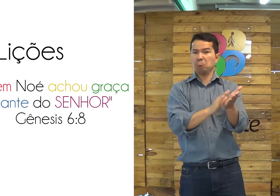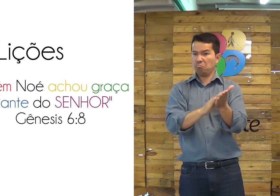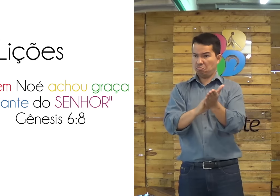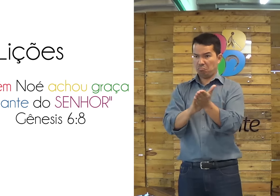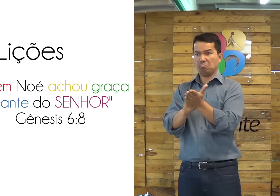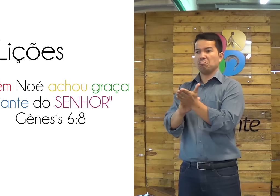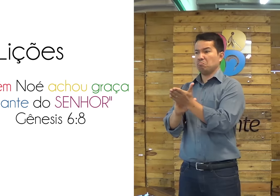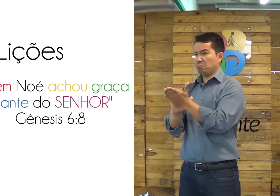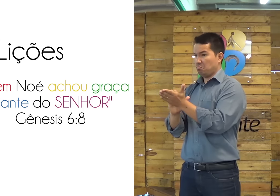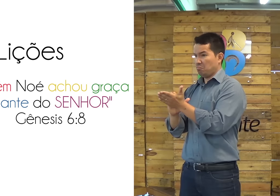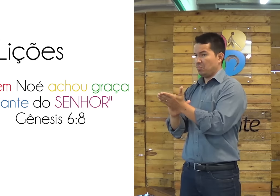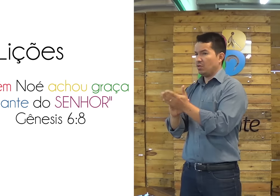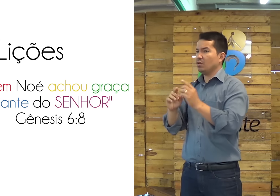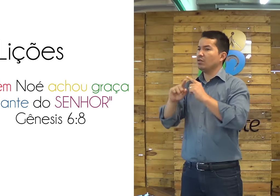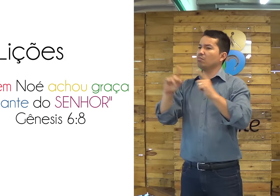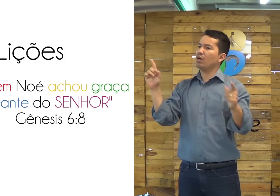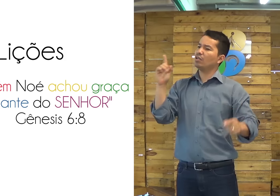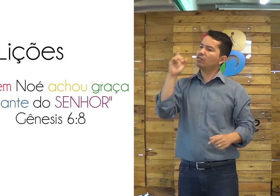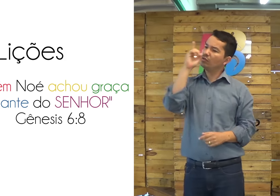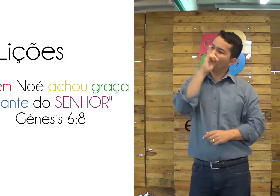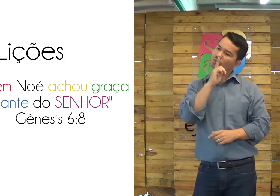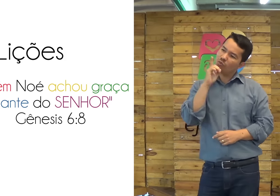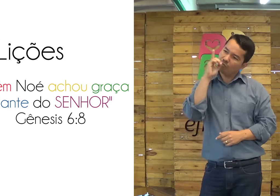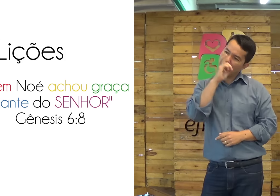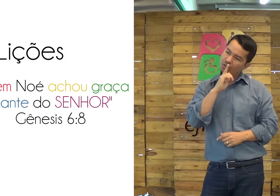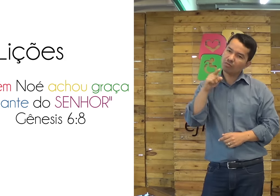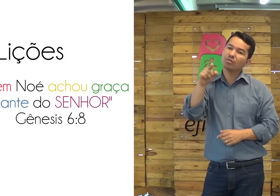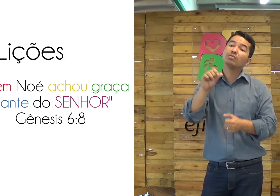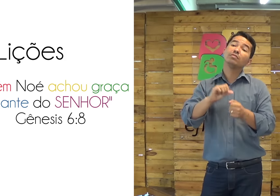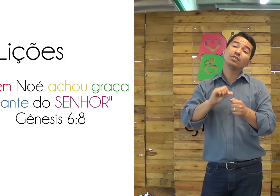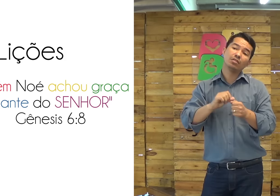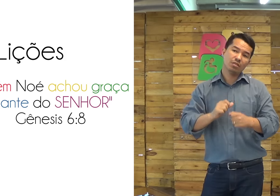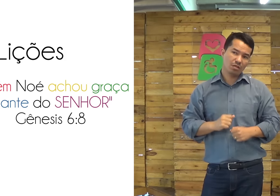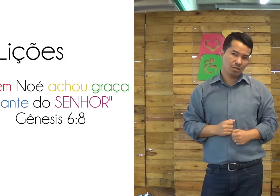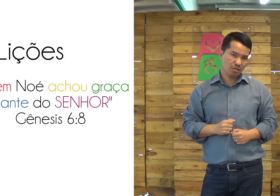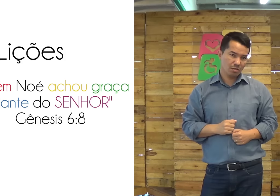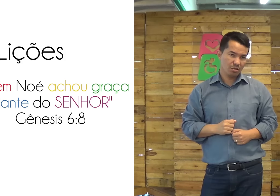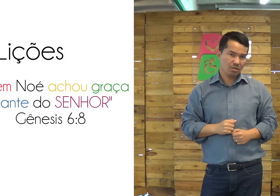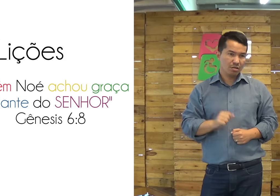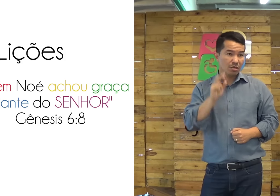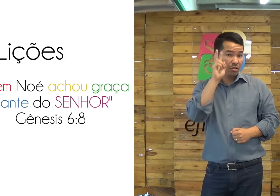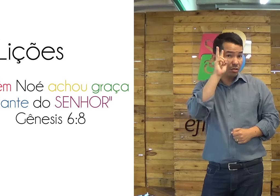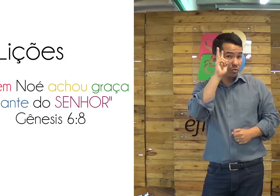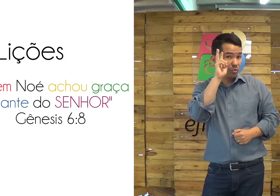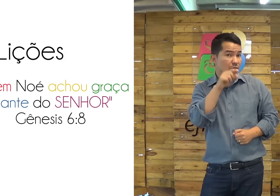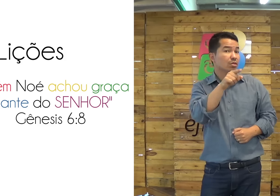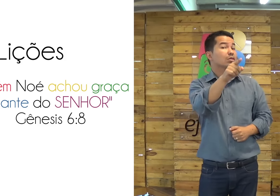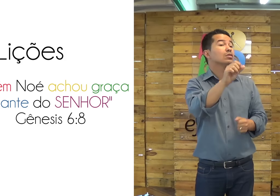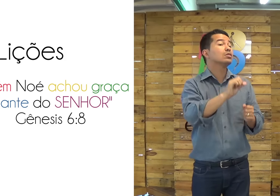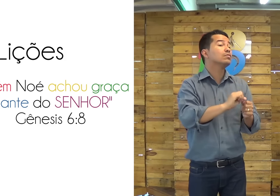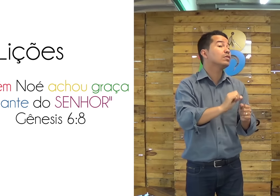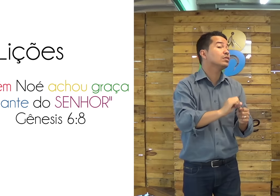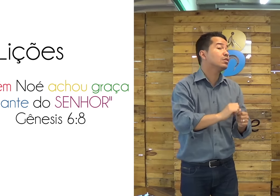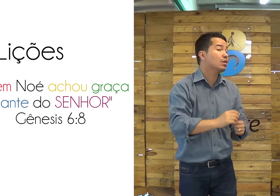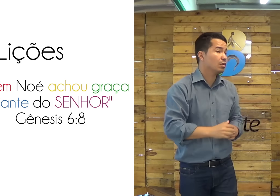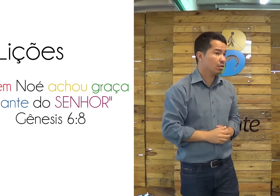olha Parabéns mas e domingo O que que você faz e na